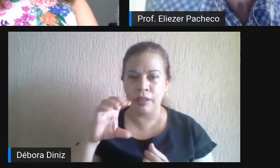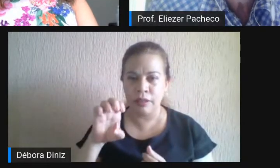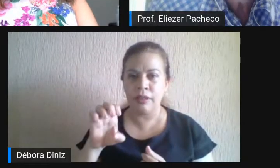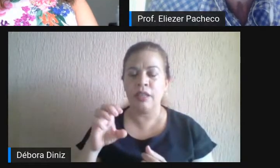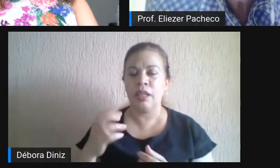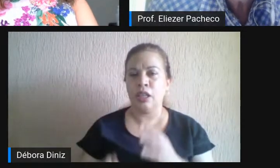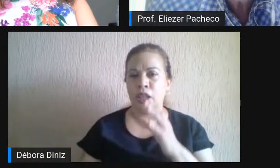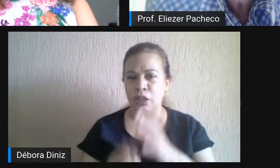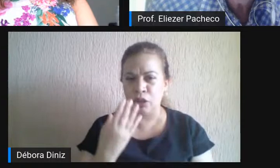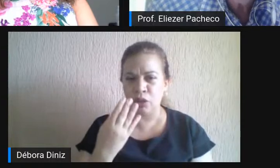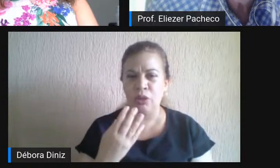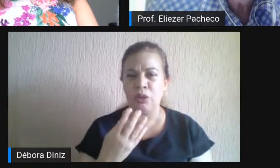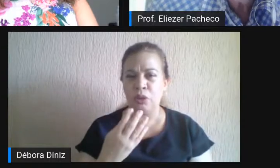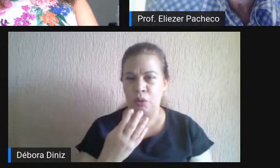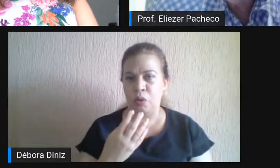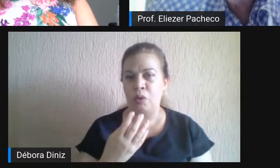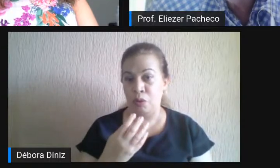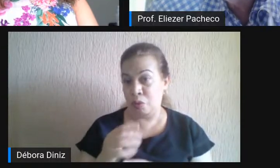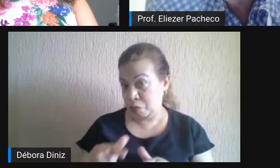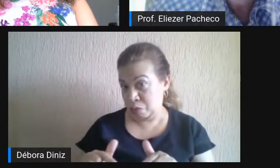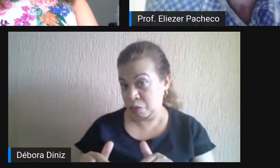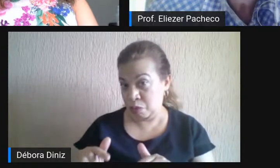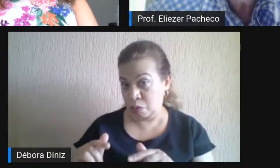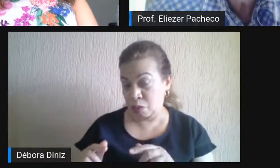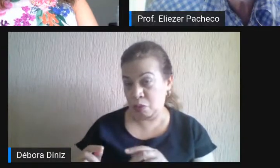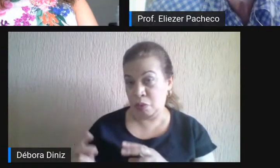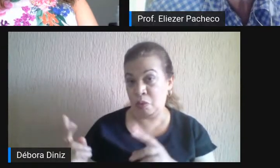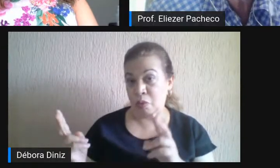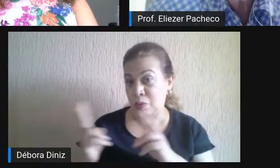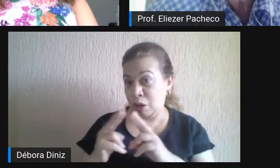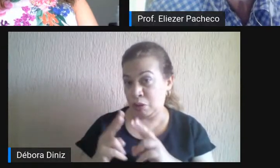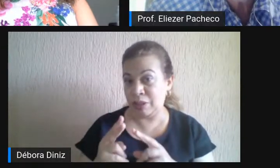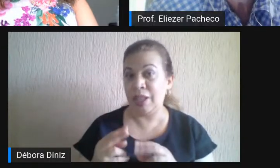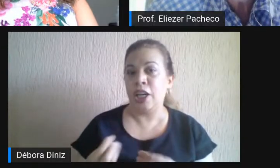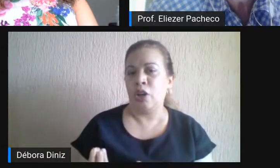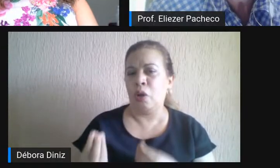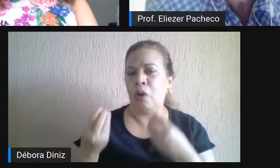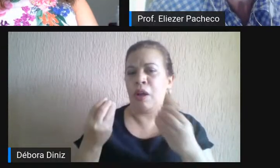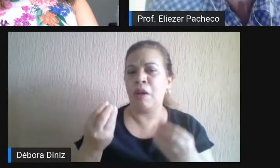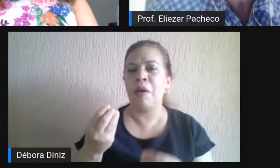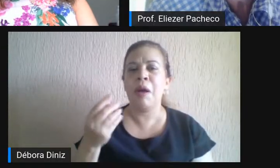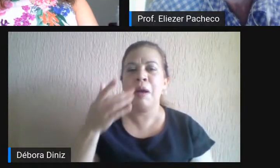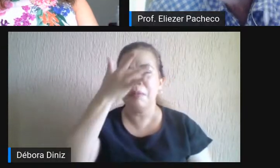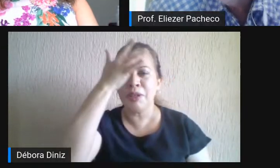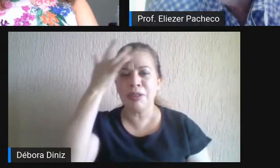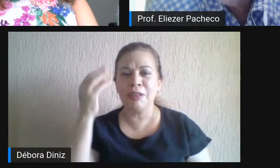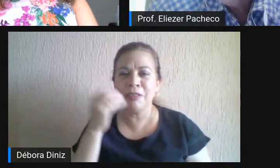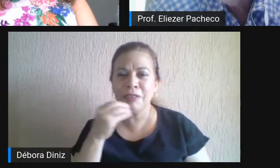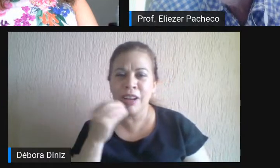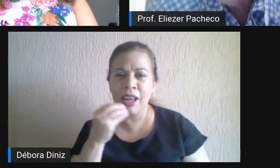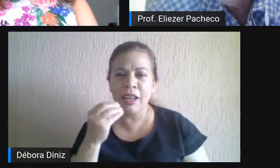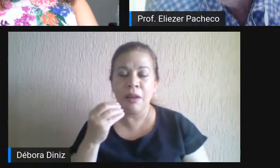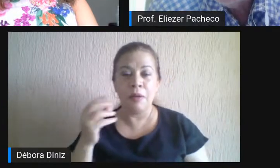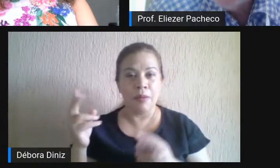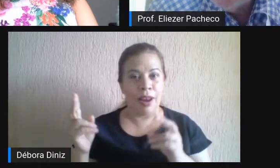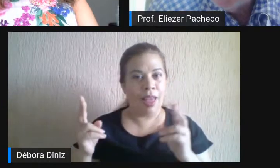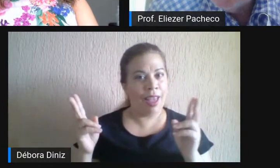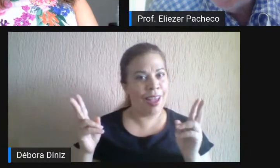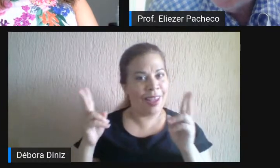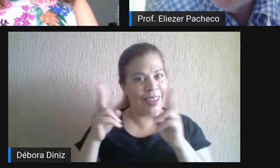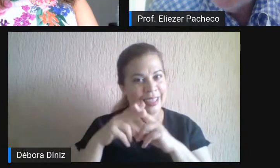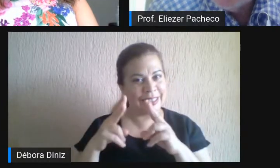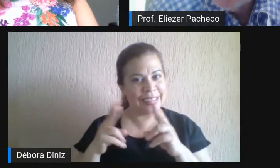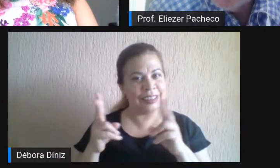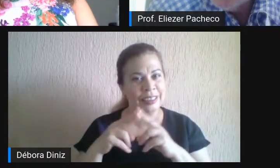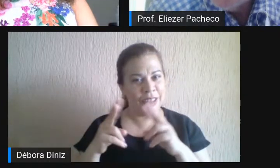faziam questão de colocar o mais franzino deles para lutar com um lutador grande, para mostrar a superioridade